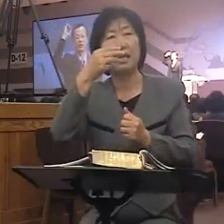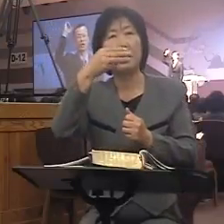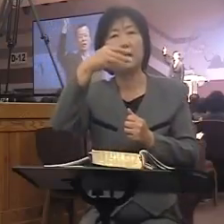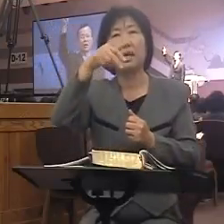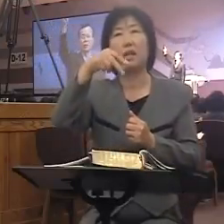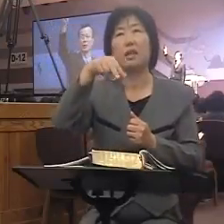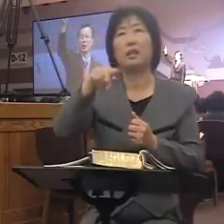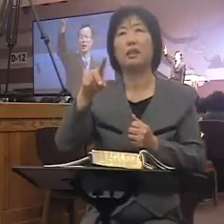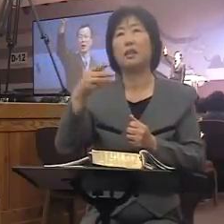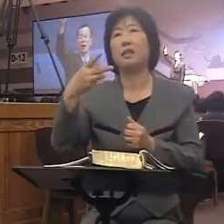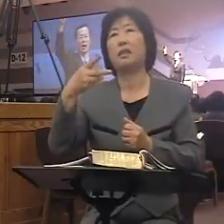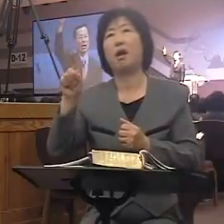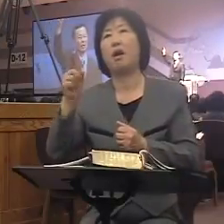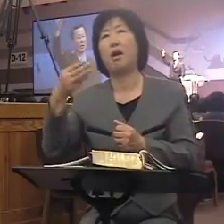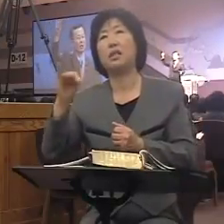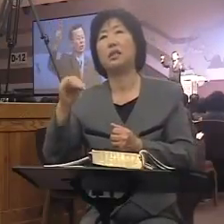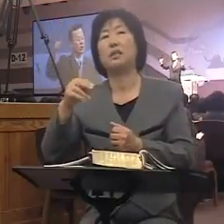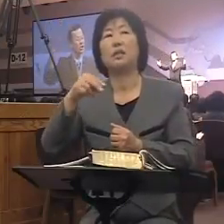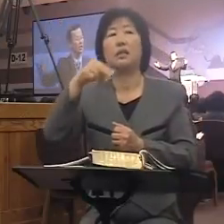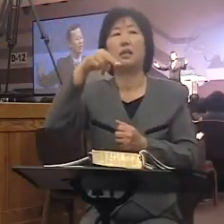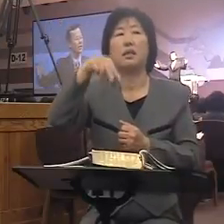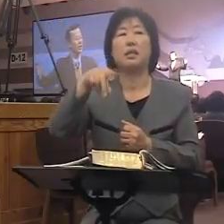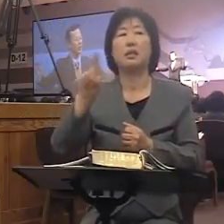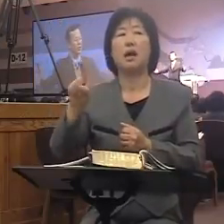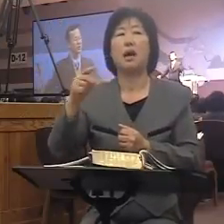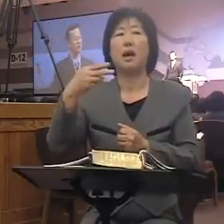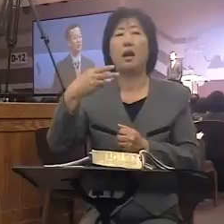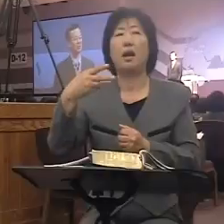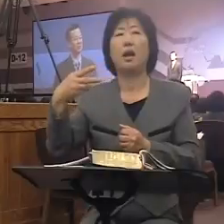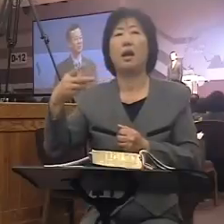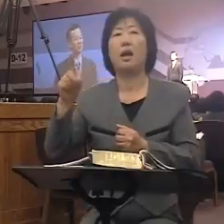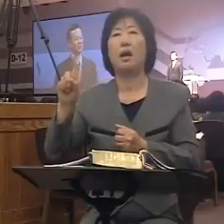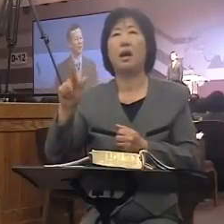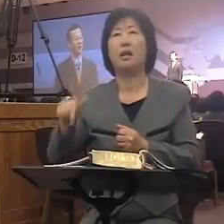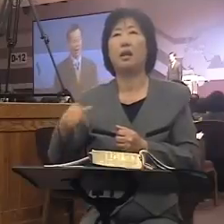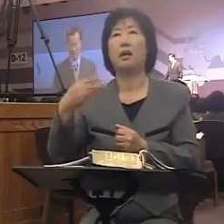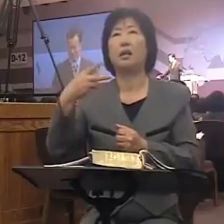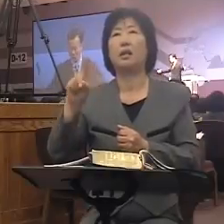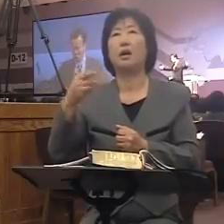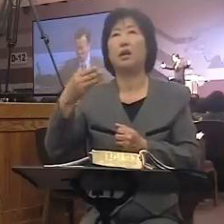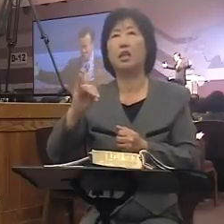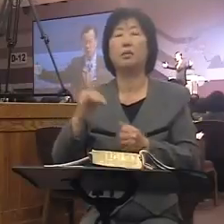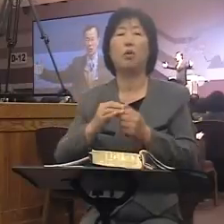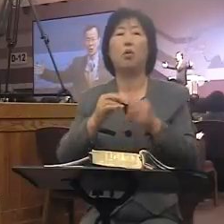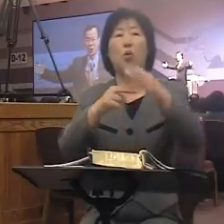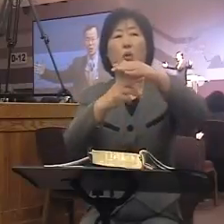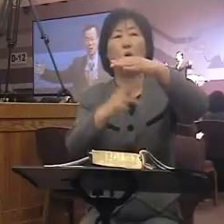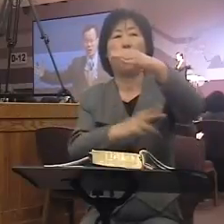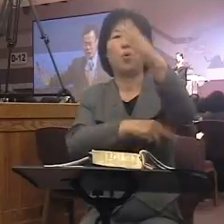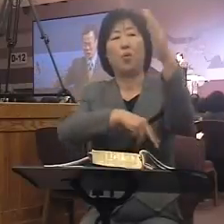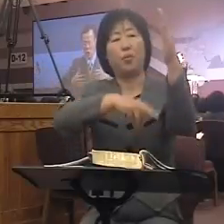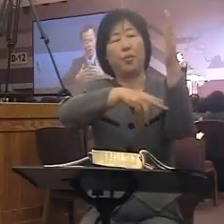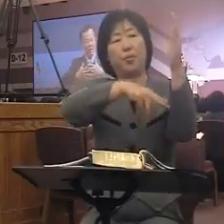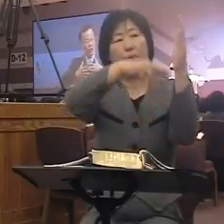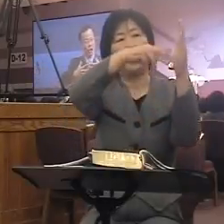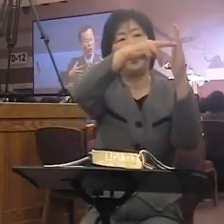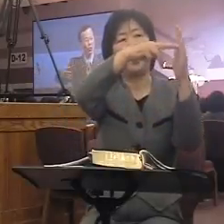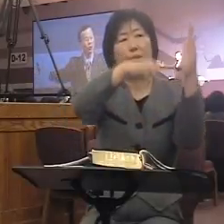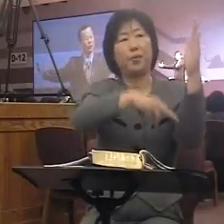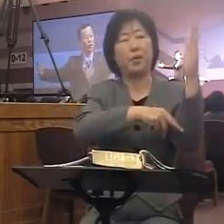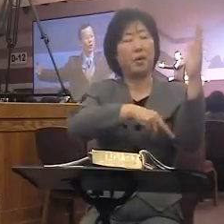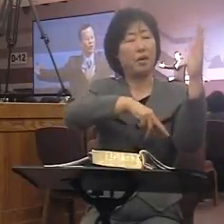보니까 그 사닥다리 위에 하나님이 친히 서 계십니다. 하나님이 친히 쓰셔서 이제